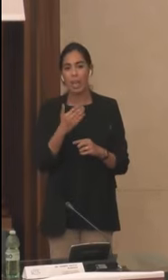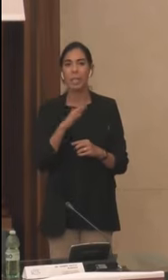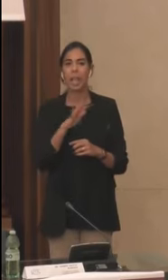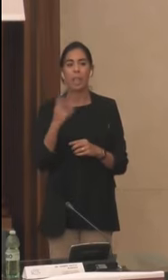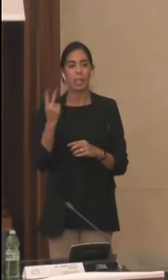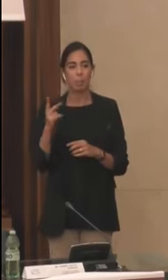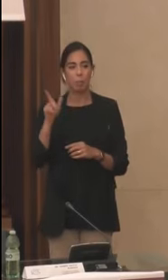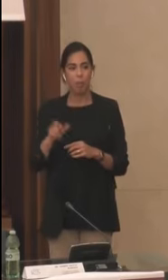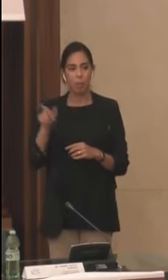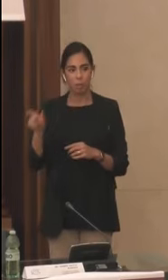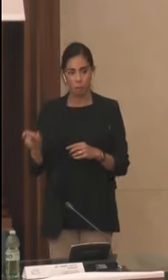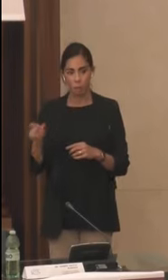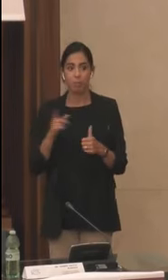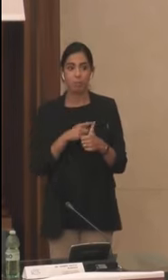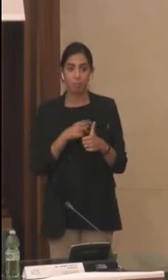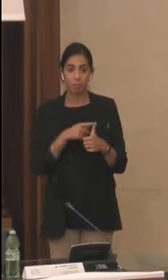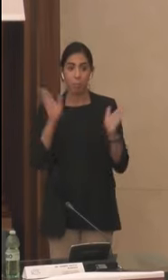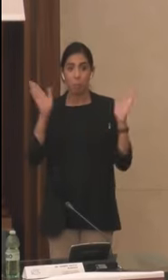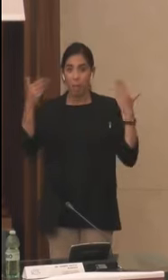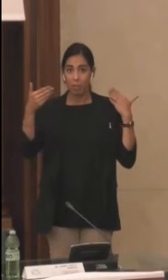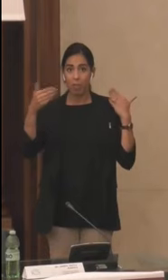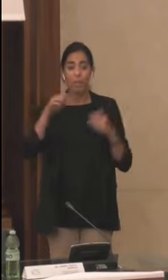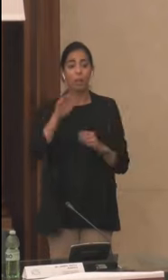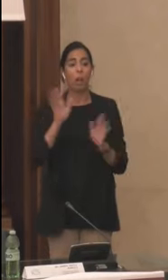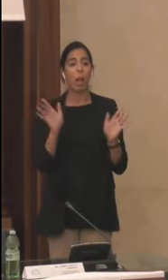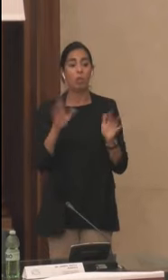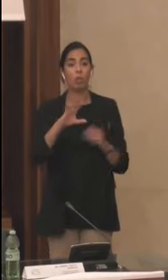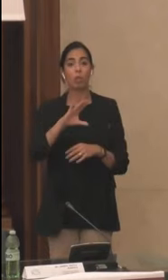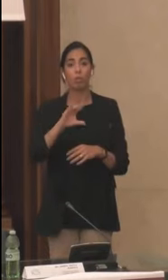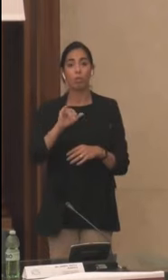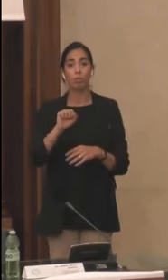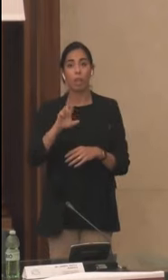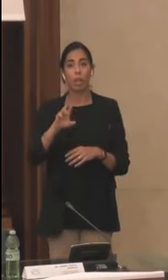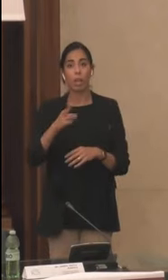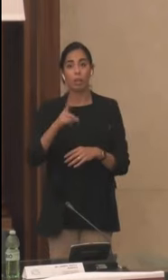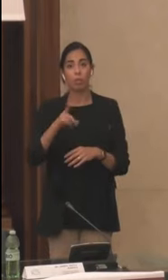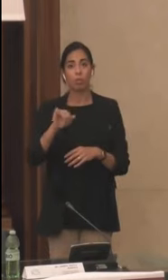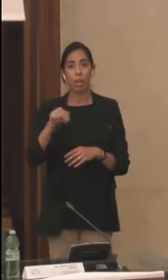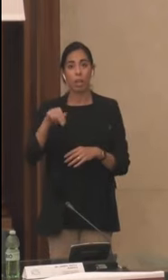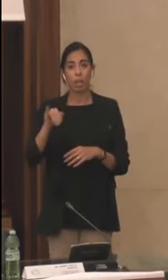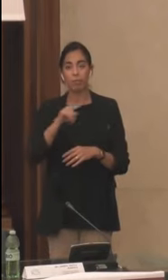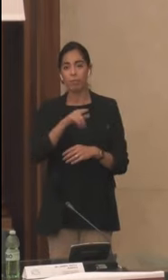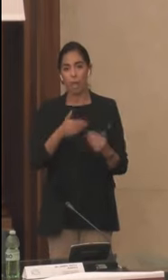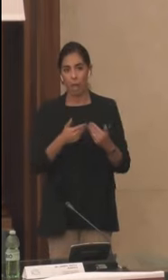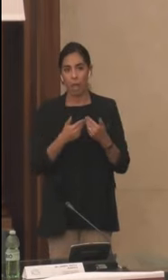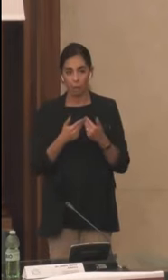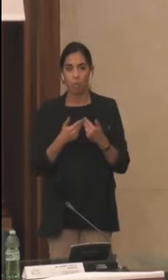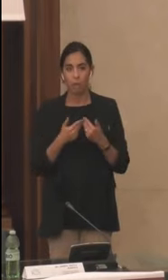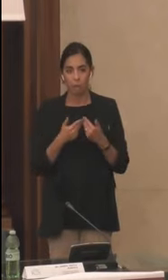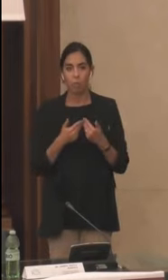Giorgiani, que me ayudó, le envió a la señora Mila, que es una peruana que vive hace 30 años acá, me recibió